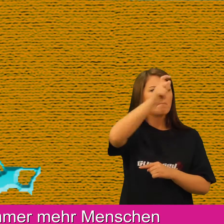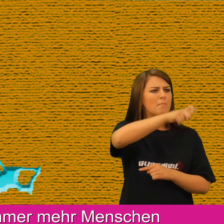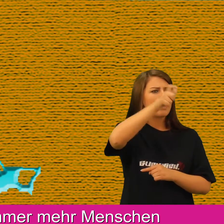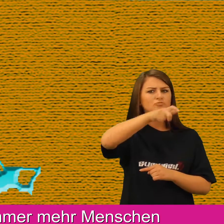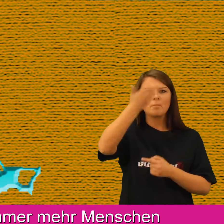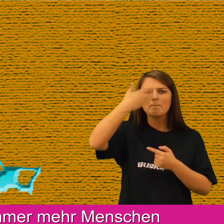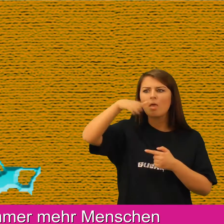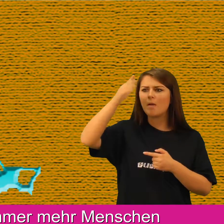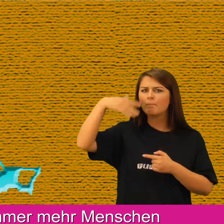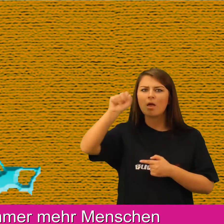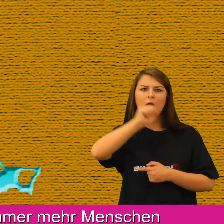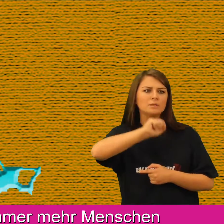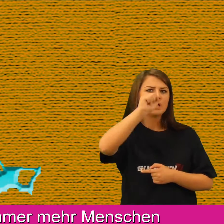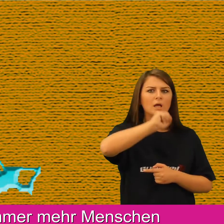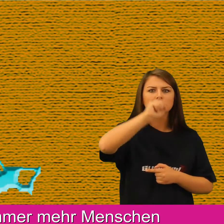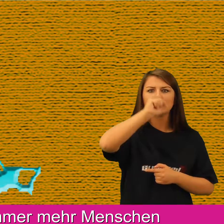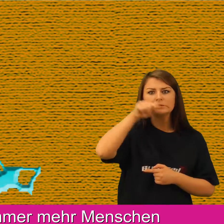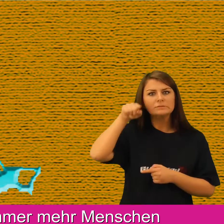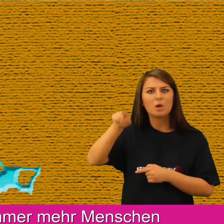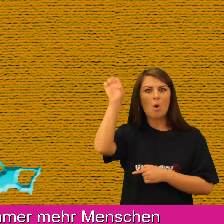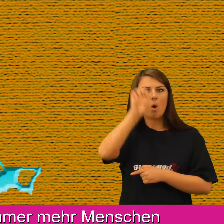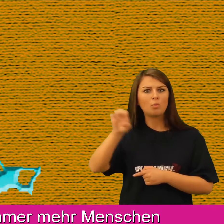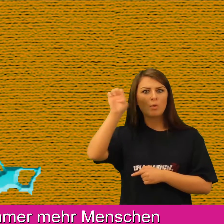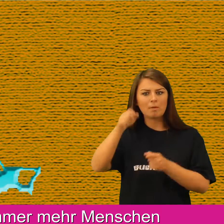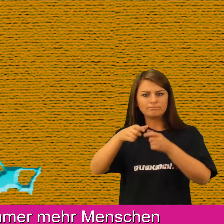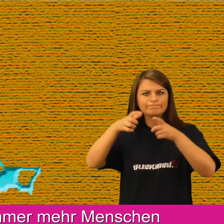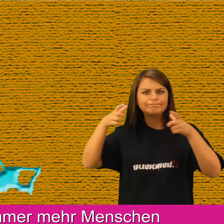Nach und nach aßen immer mehr Menschen in Europa Eis.